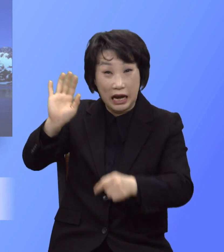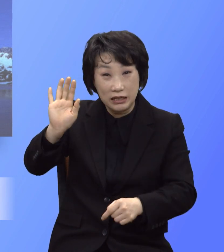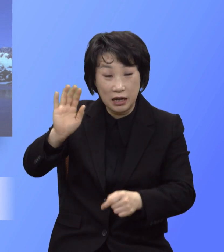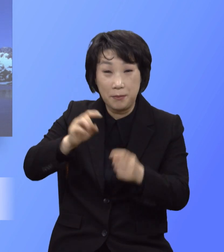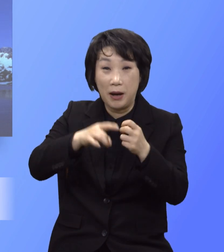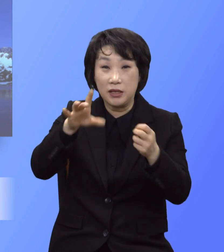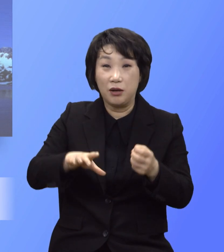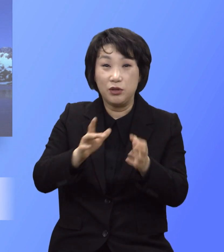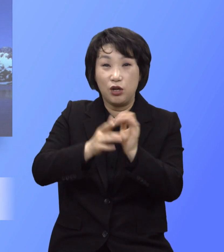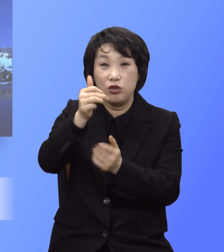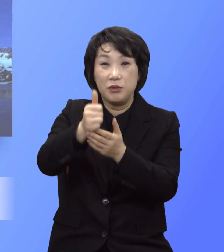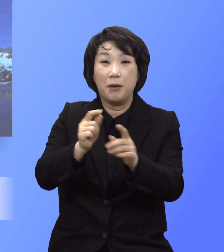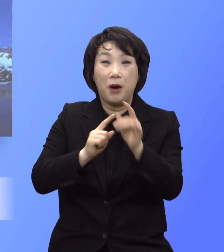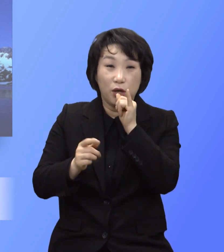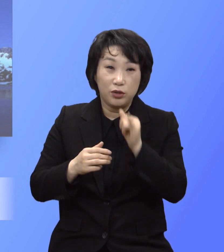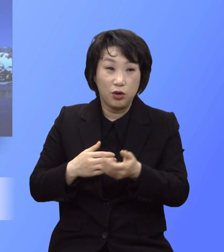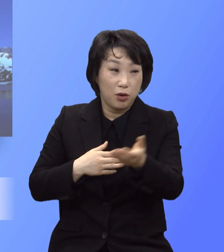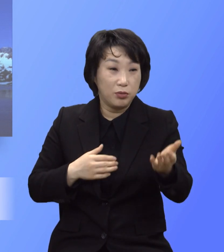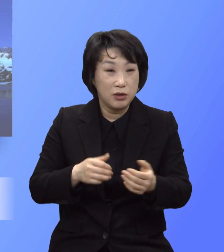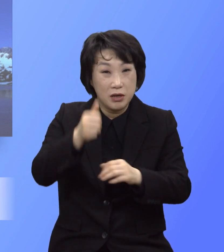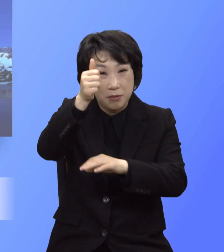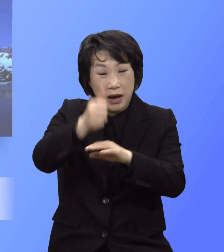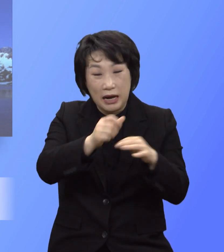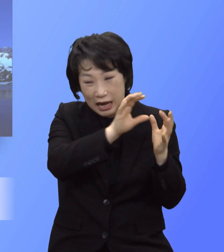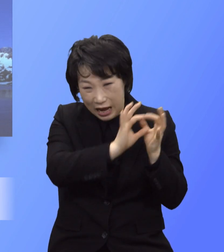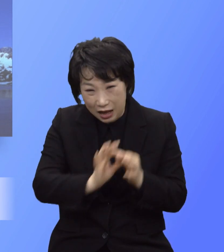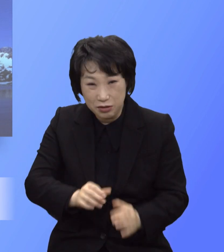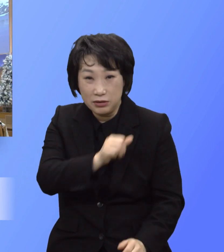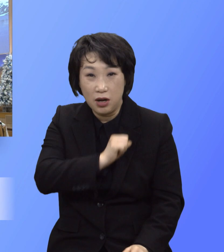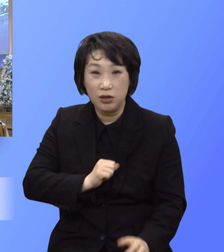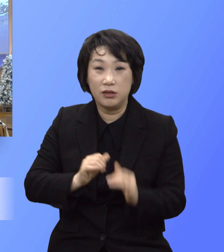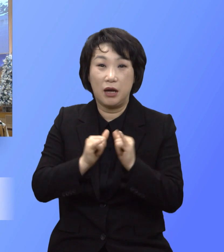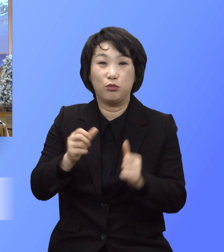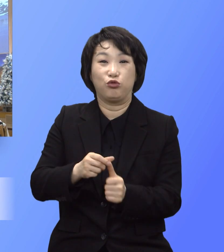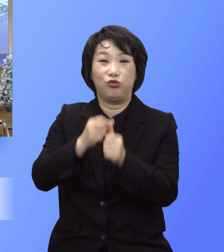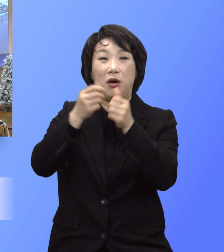예수님께서 끝까지 견디는 자는 구원을 얻으리라고.